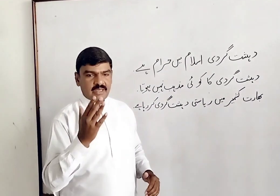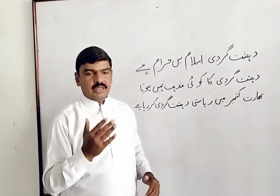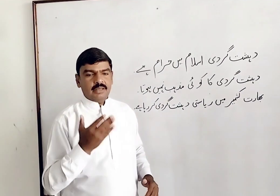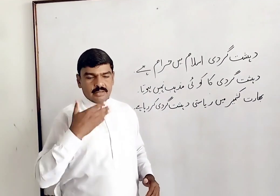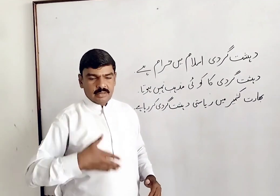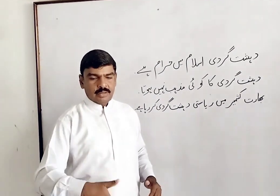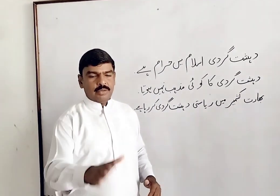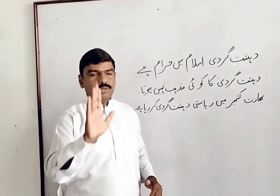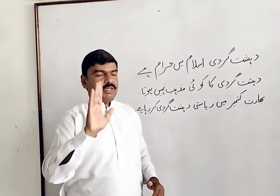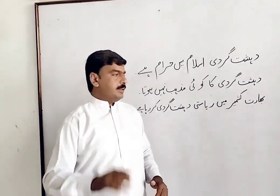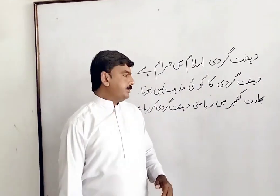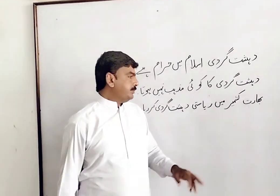नहीं होता।